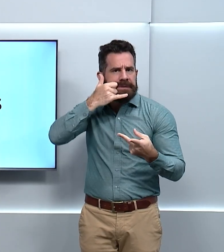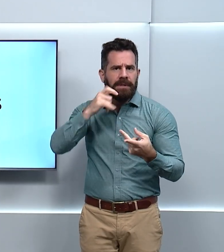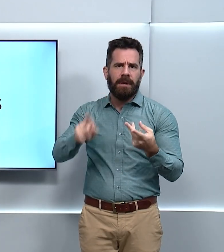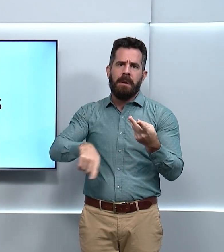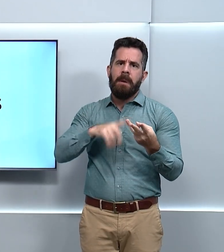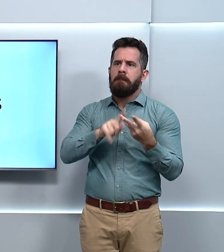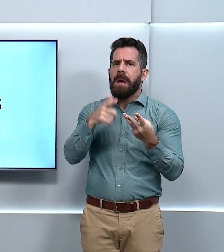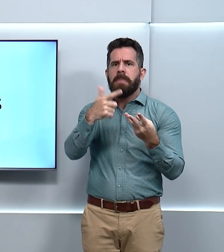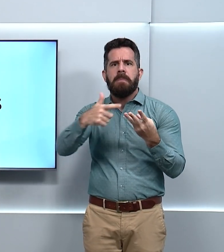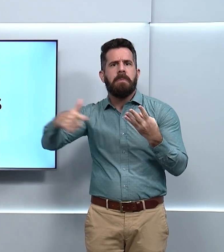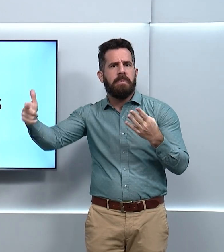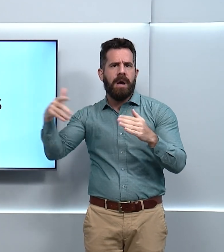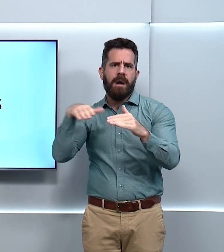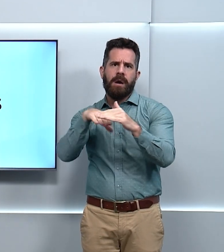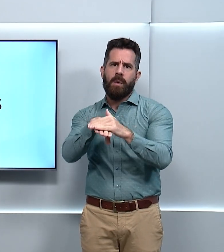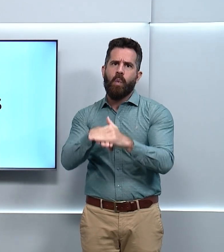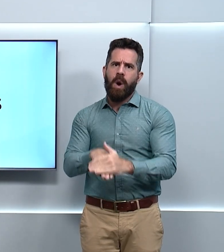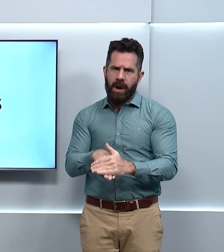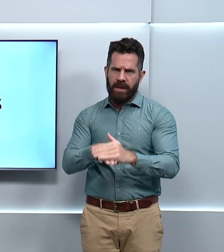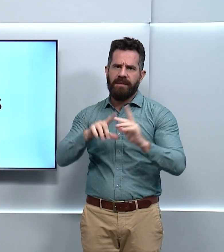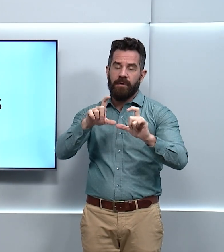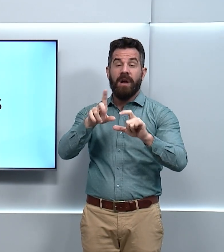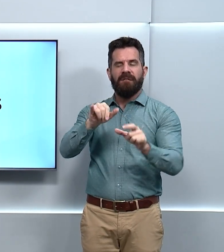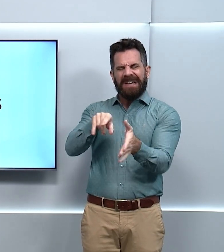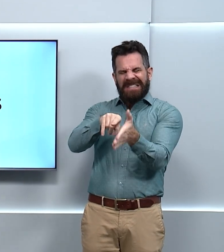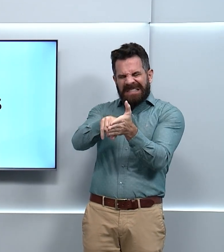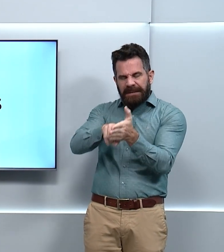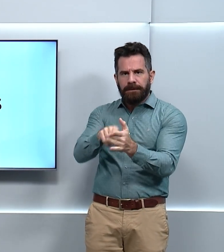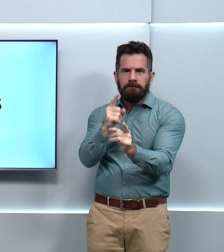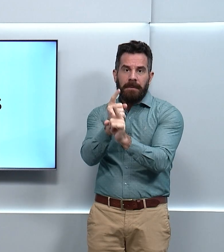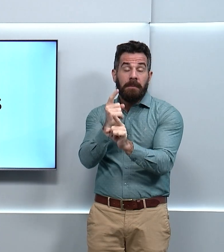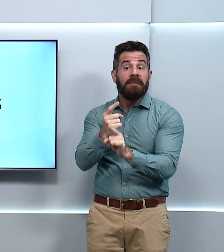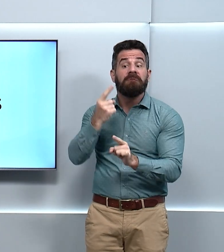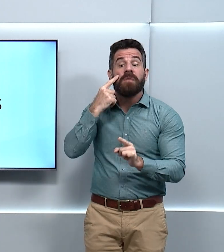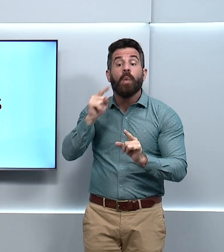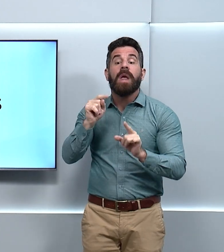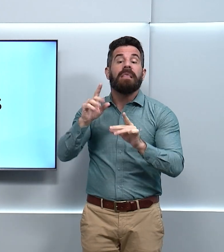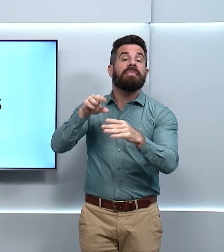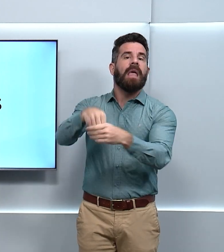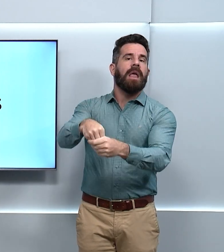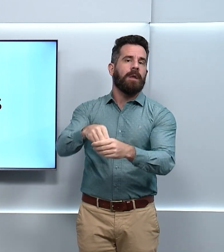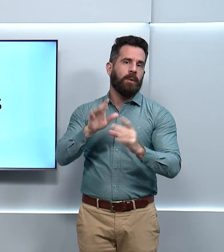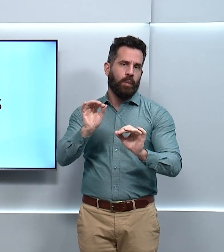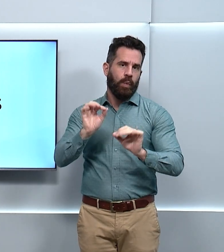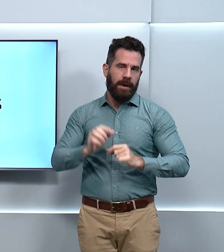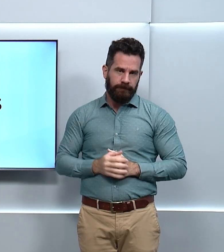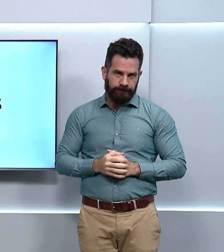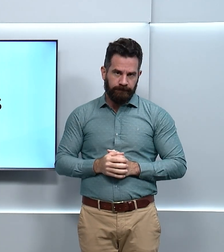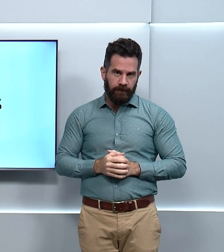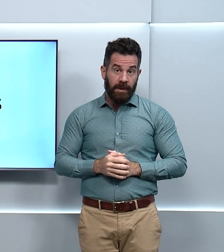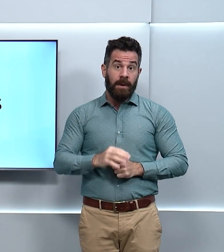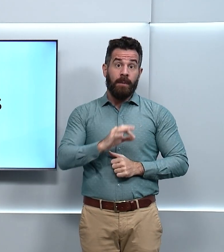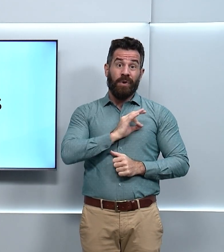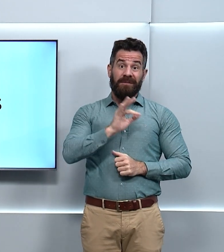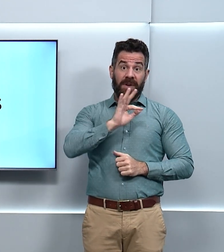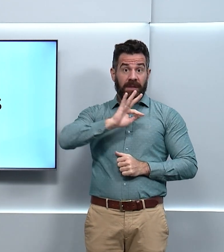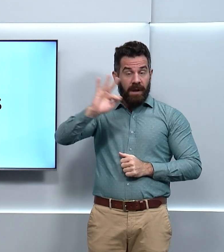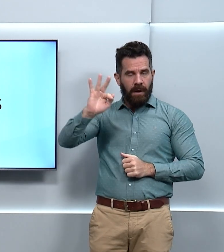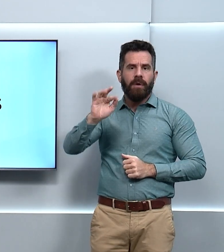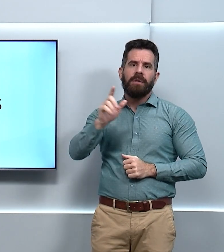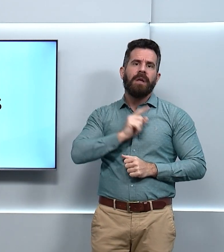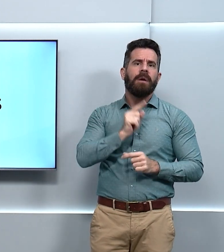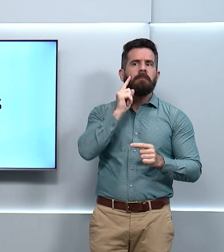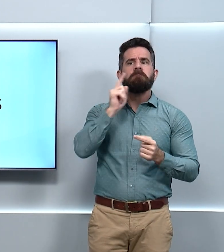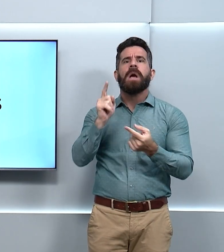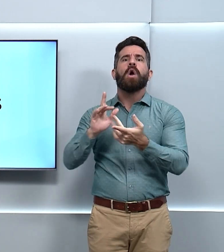de armazenamento, que serão periciados. A PF segue com as investigações para identificar